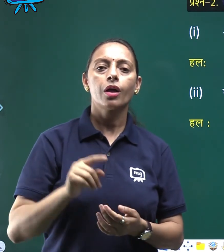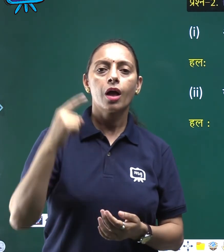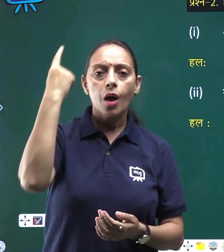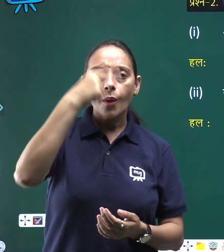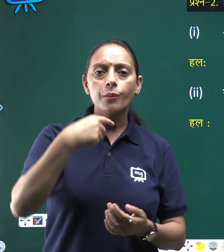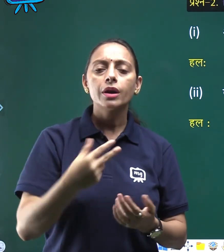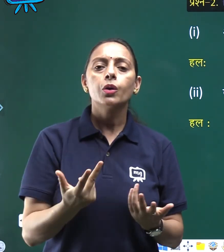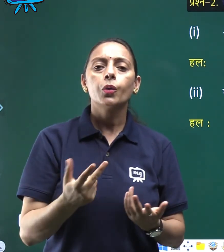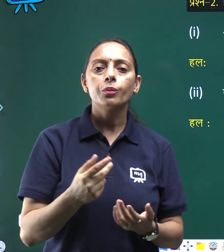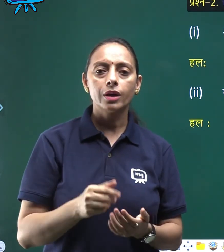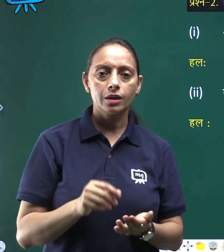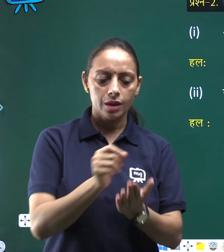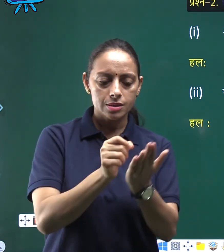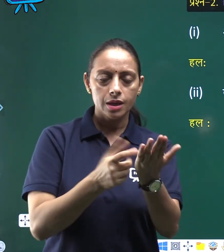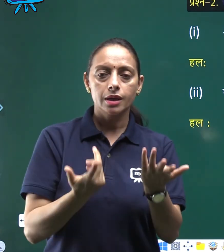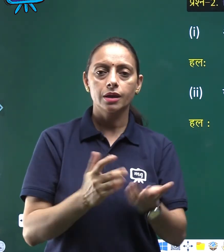कैसे लिखेंगे?